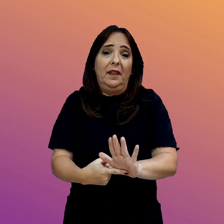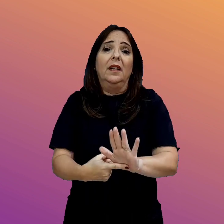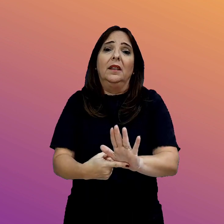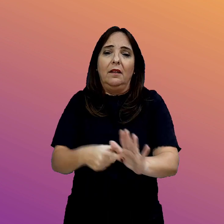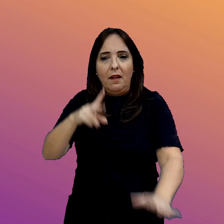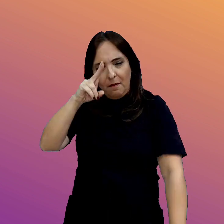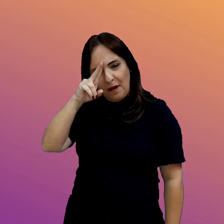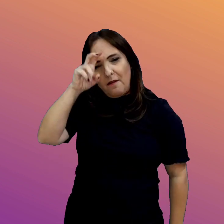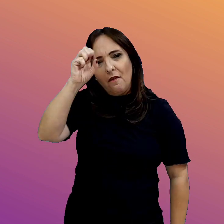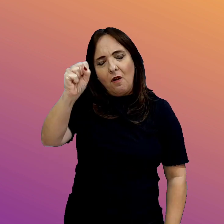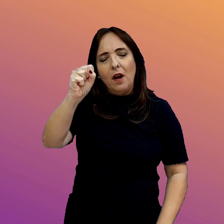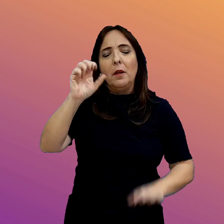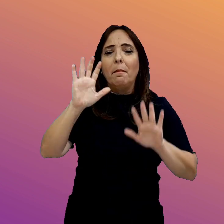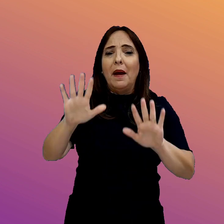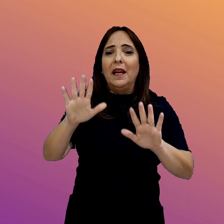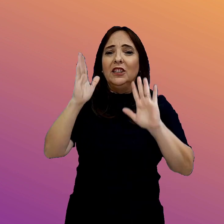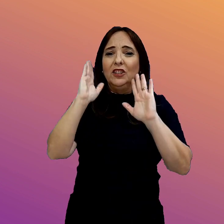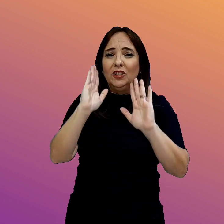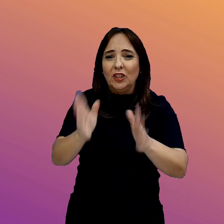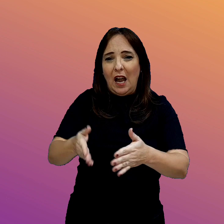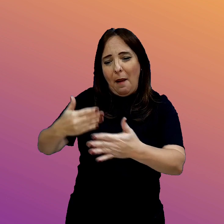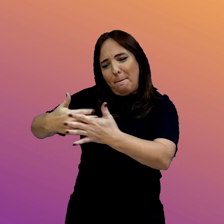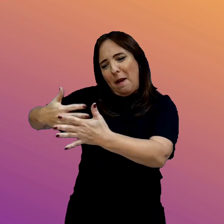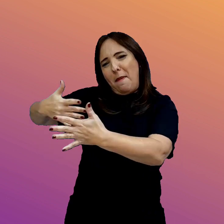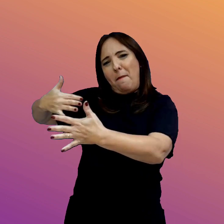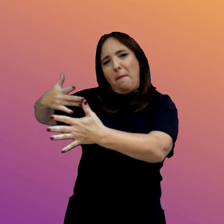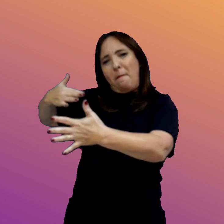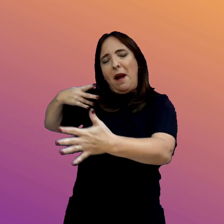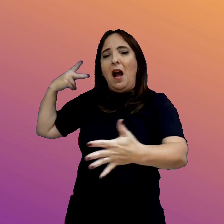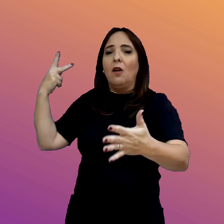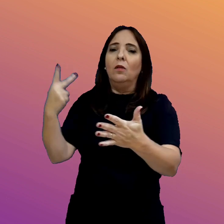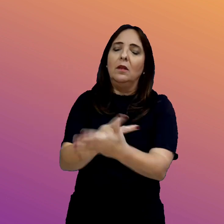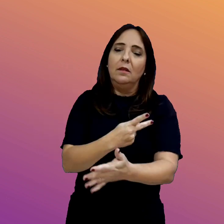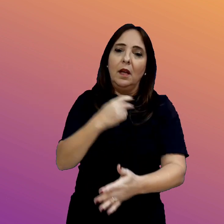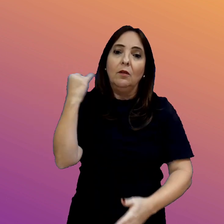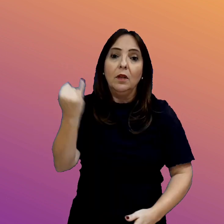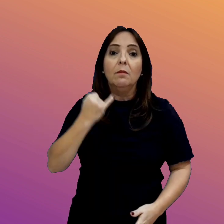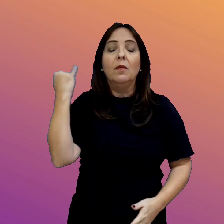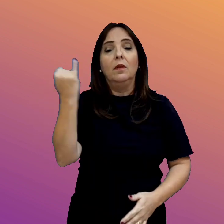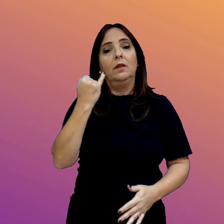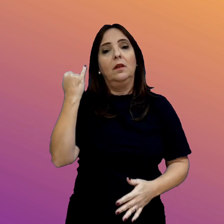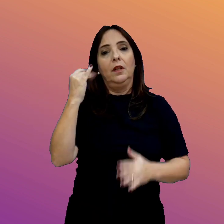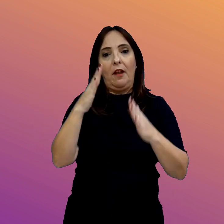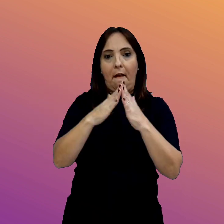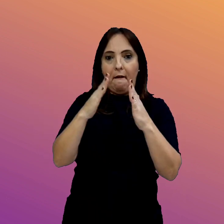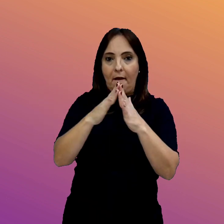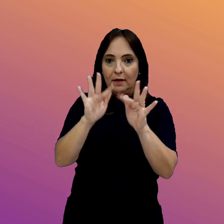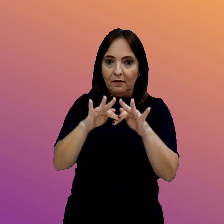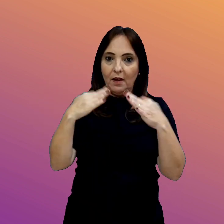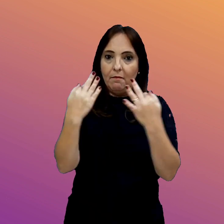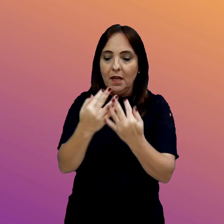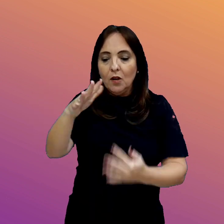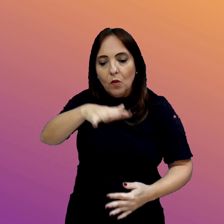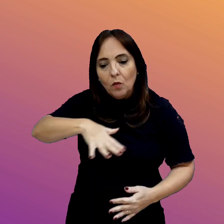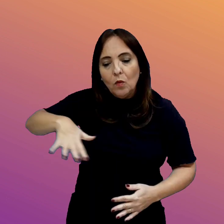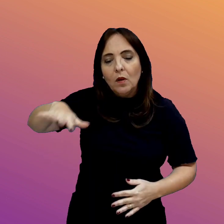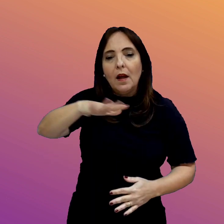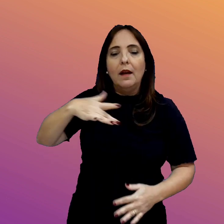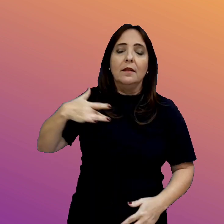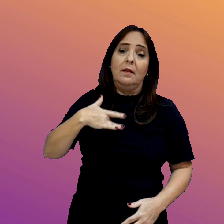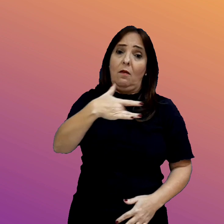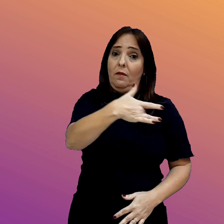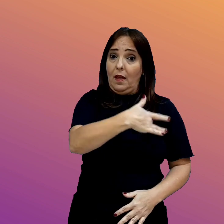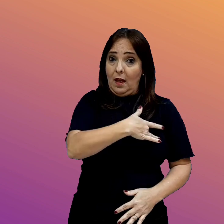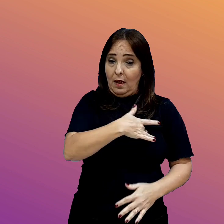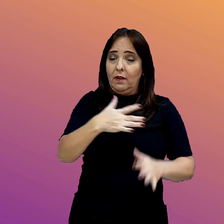mais força o que já estava acontecendo de ruim. Mas é importante que as nossas casas sejam ambientes saudáveis, né? Onde Cristo reine, onde a gente fala